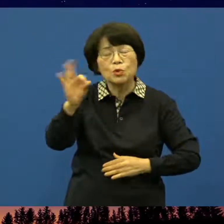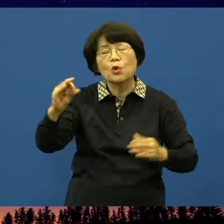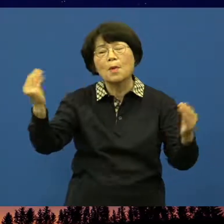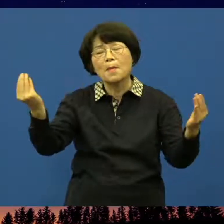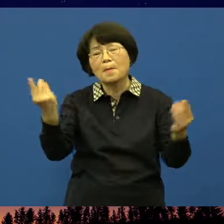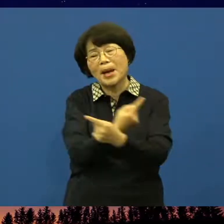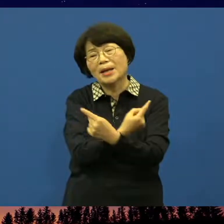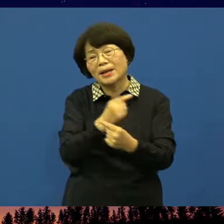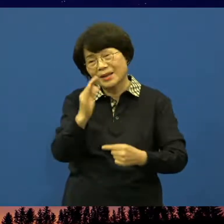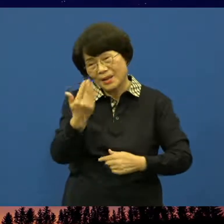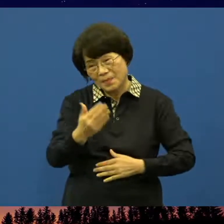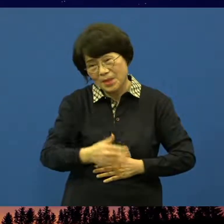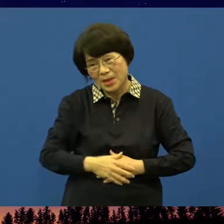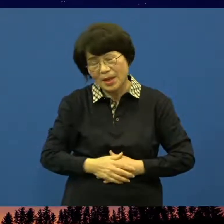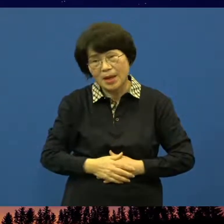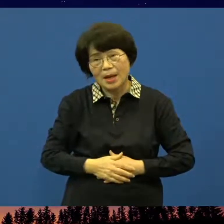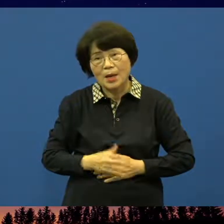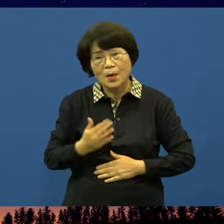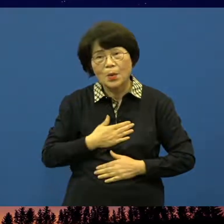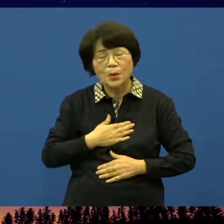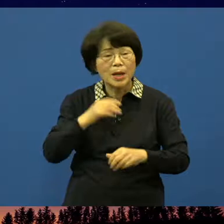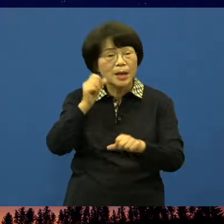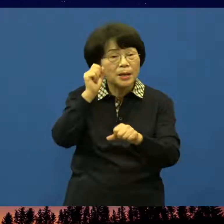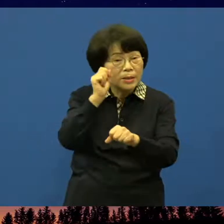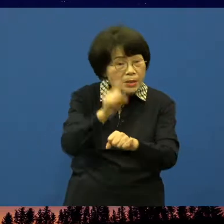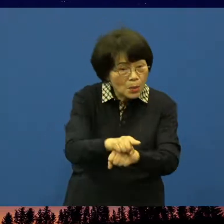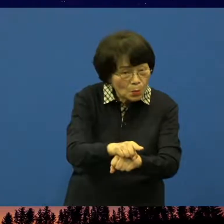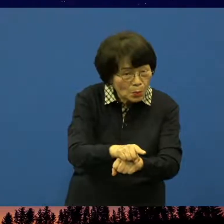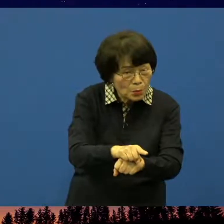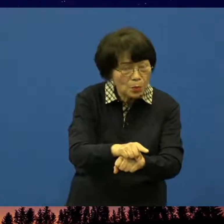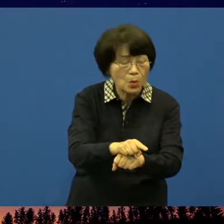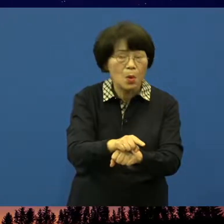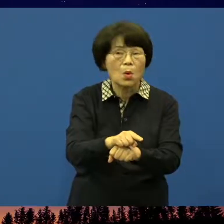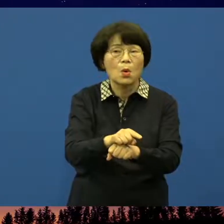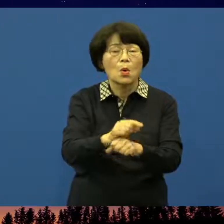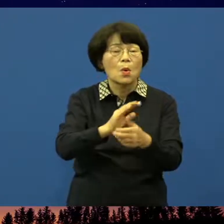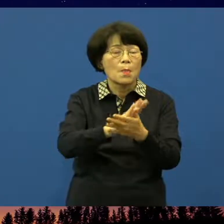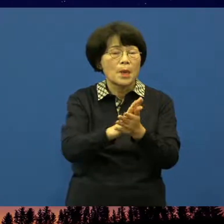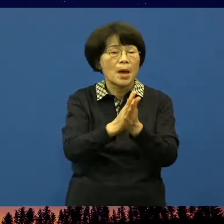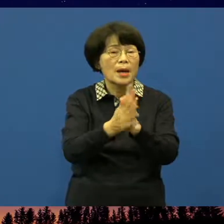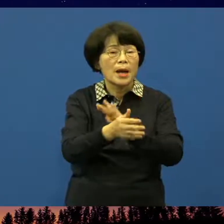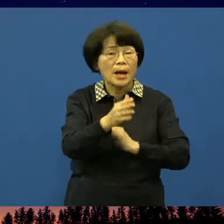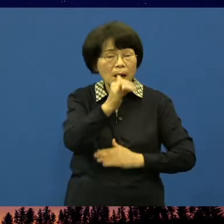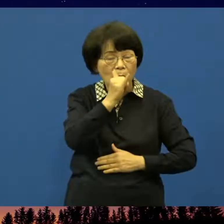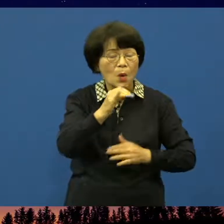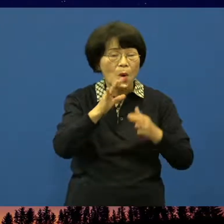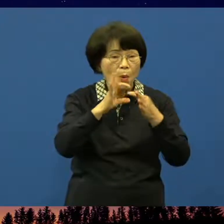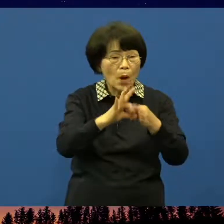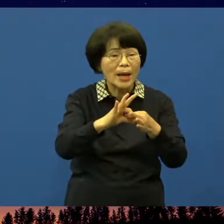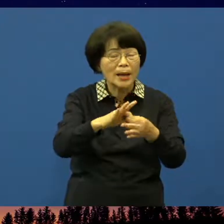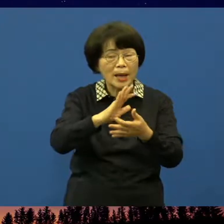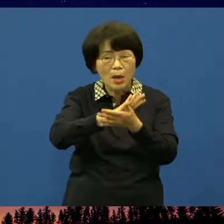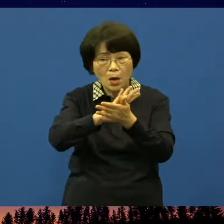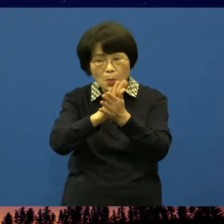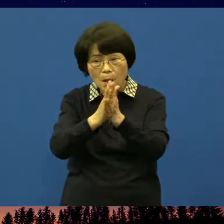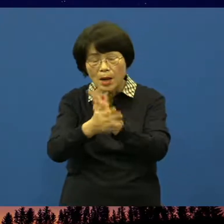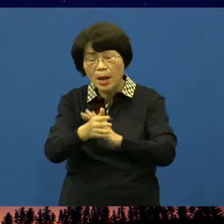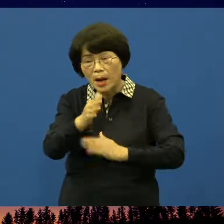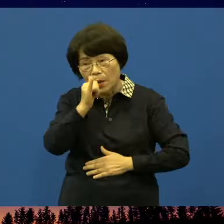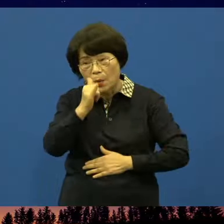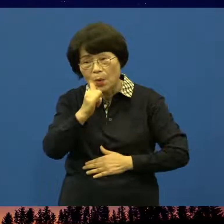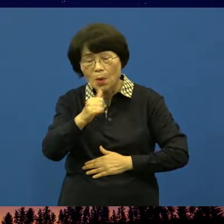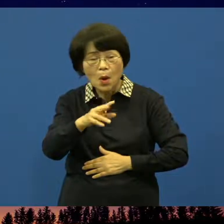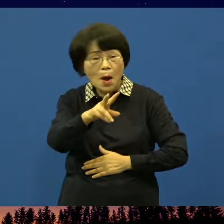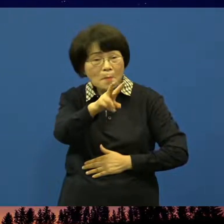총체적으로 변화시킨다. 우리의 성품도 변화시킨다. 성품의 변화가 일어나니까 관계의 변화가 일어나고, 관계의 변화가 일어나니까